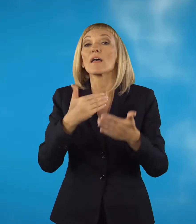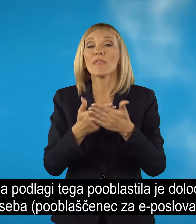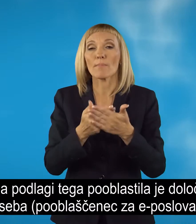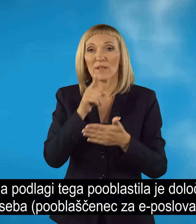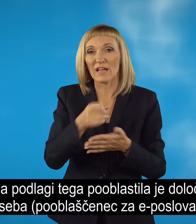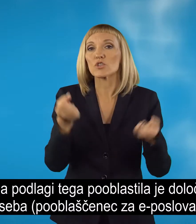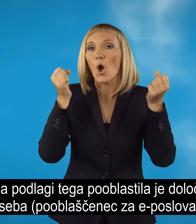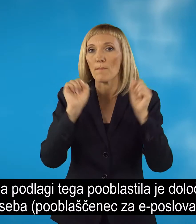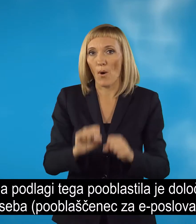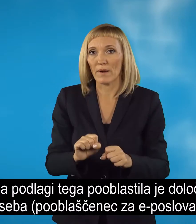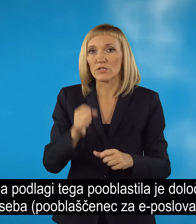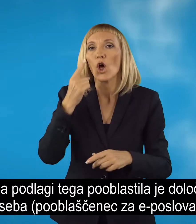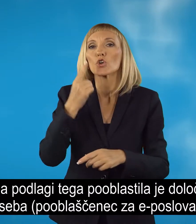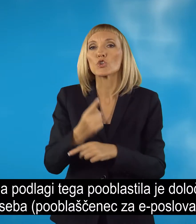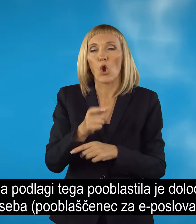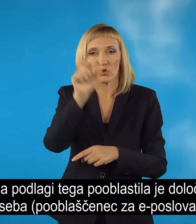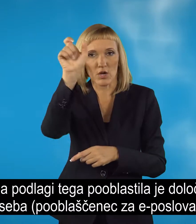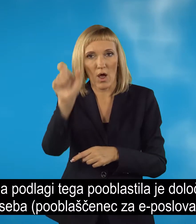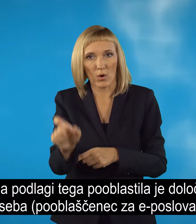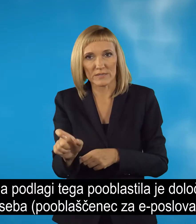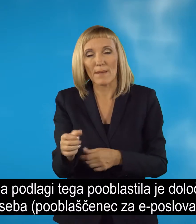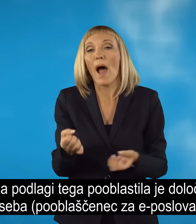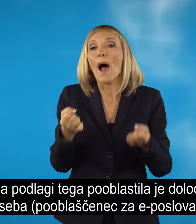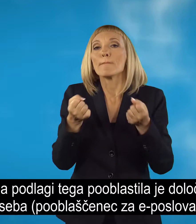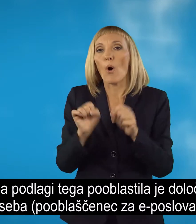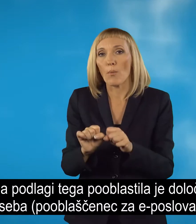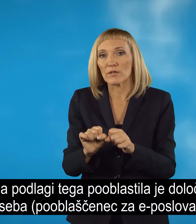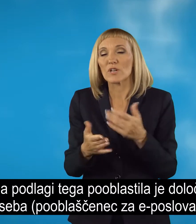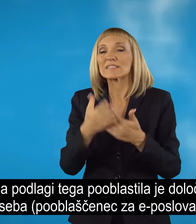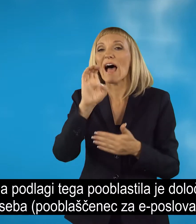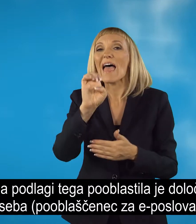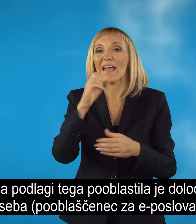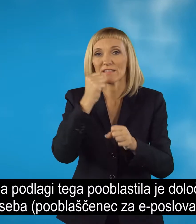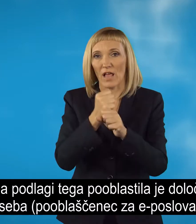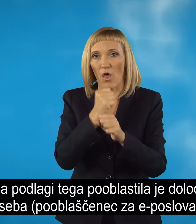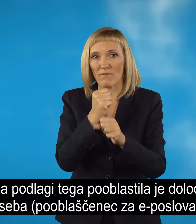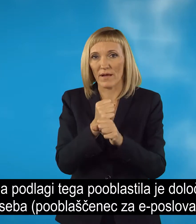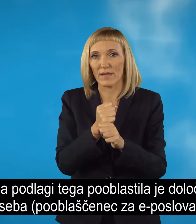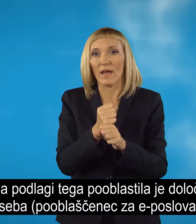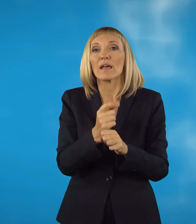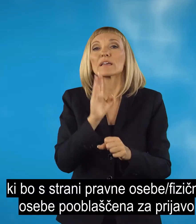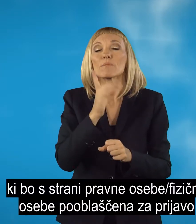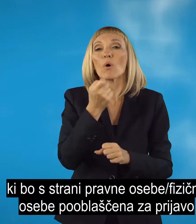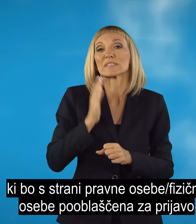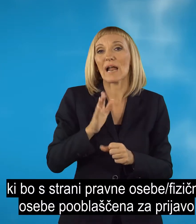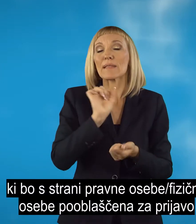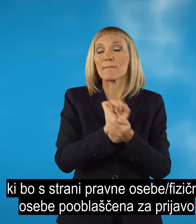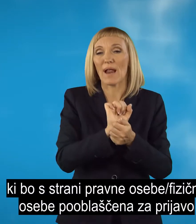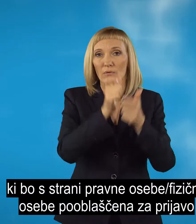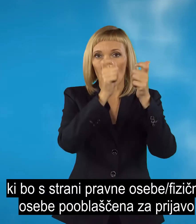Na podlagi tega pooblastila je določena oseba, pooblaščenec za e-poslovanje, ki bo s strani pravne osebe